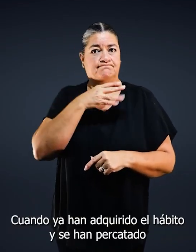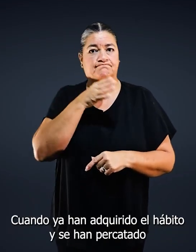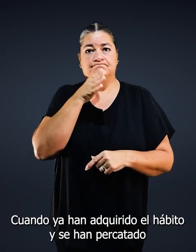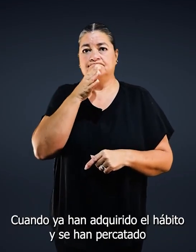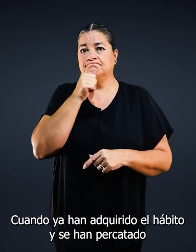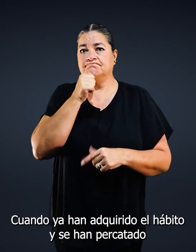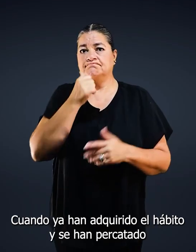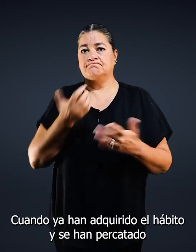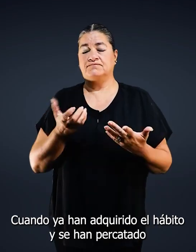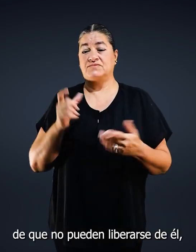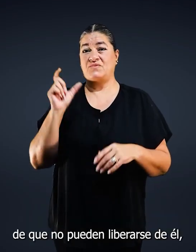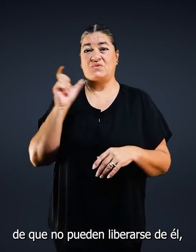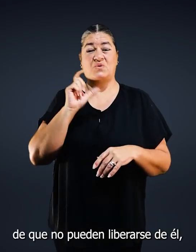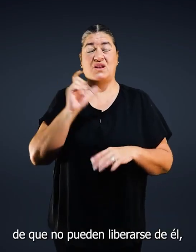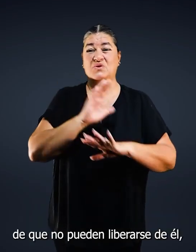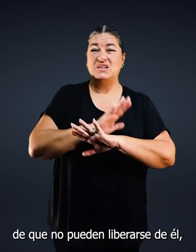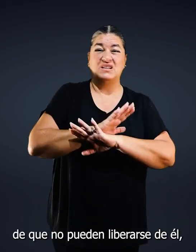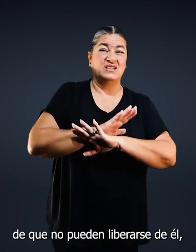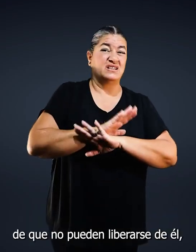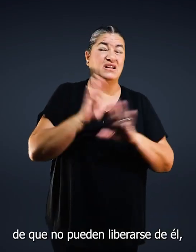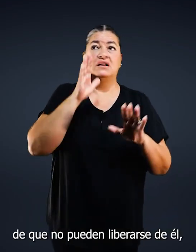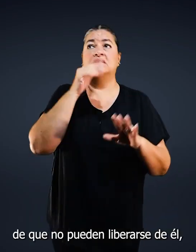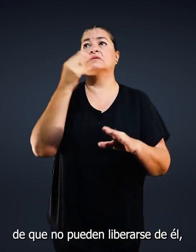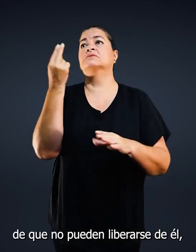el hábito y se han percatado de que no pueden liberarse de él.